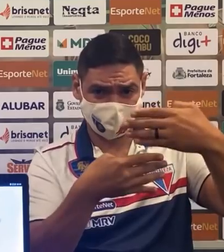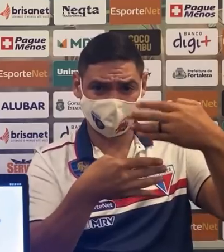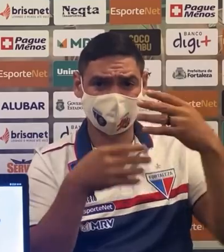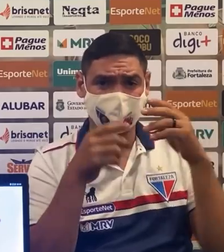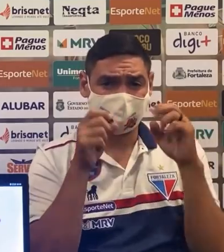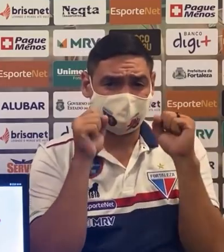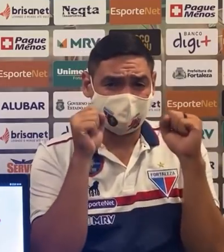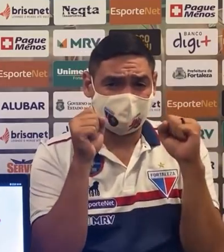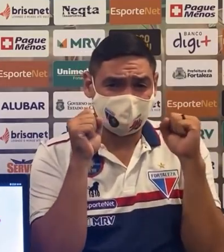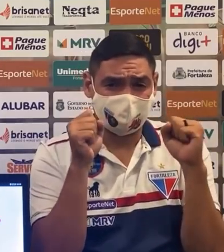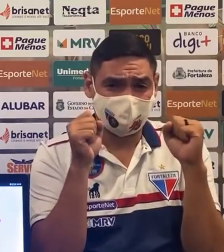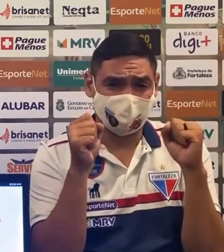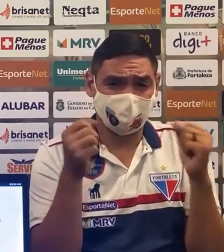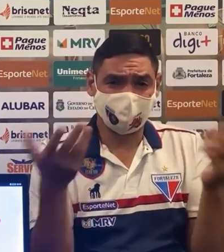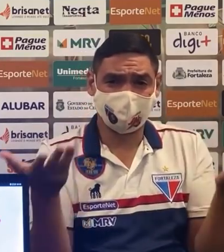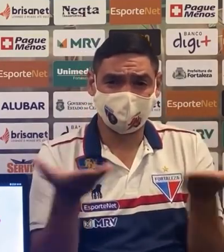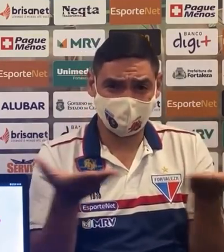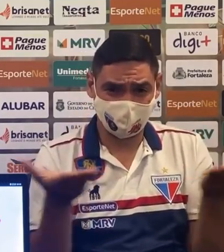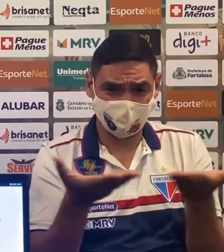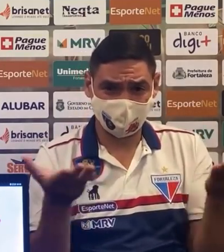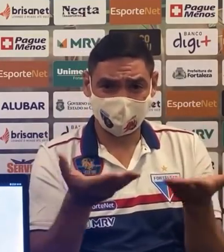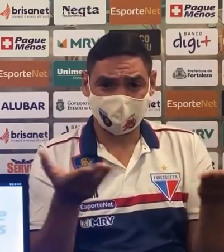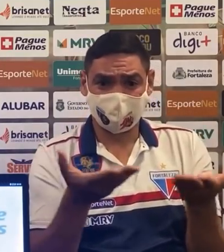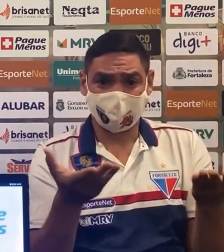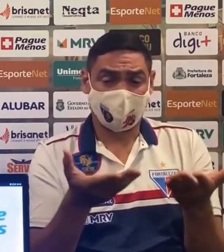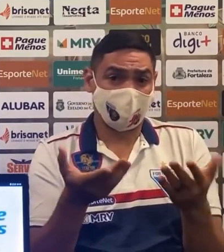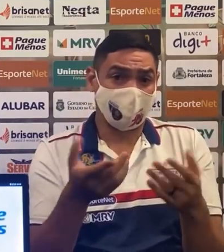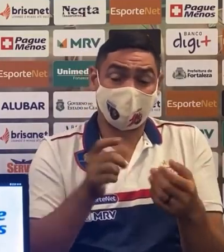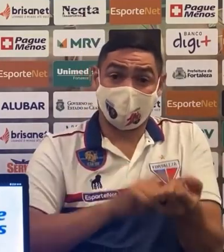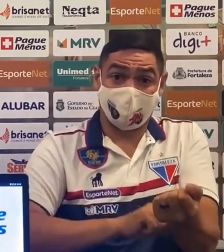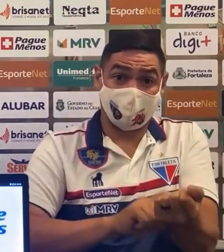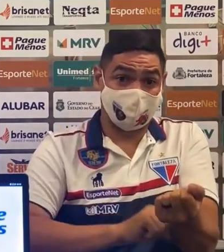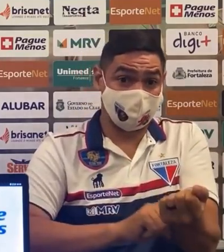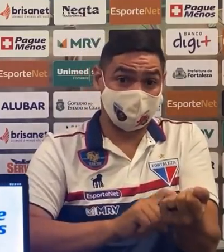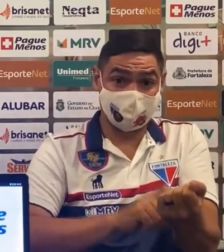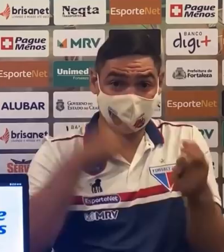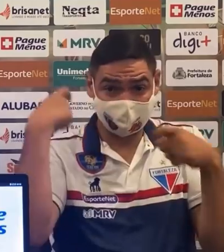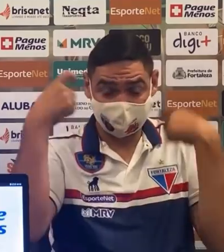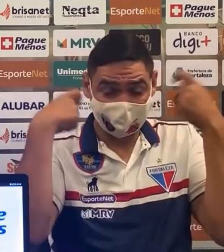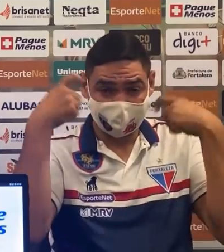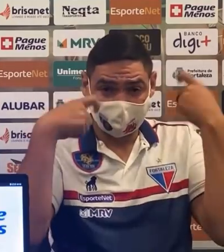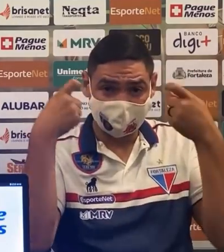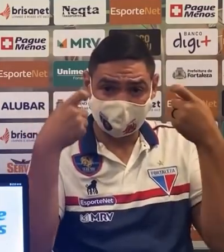torcedor esse momento? Não, o torcedor tem toda a razão de estar impaciente, de estar preocupado